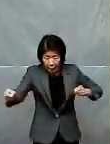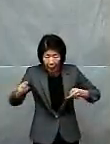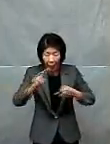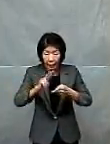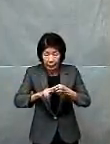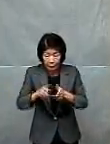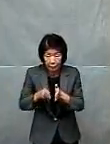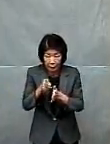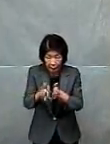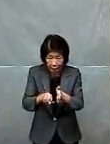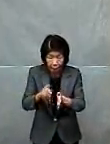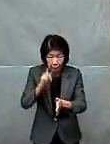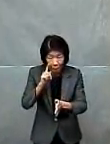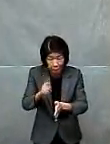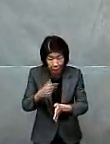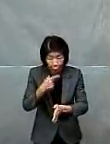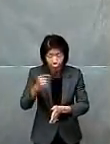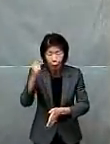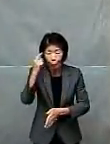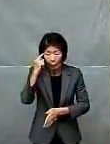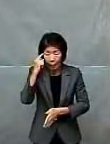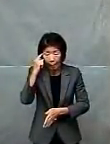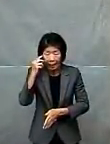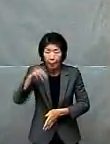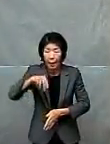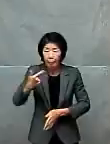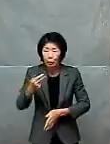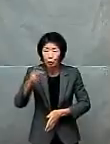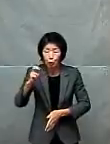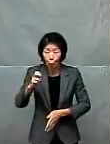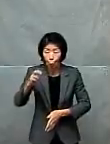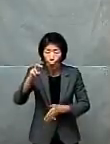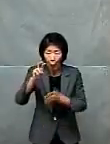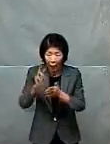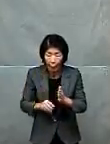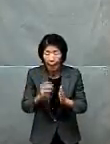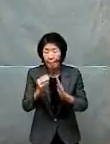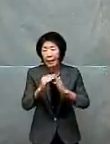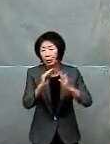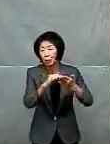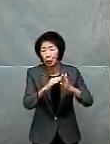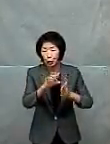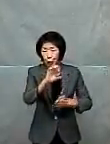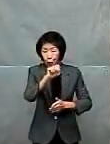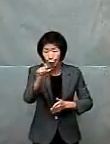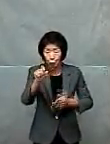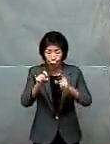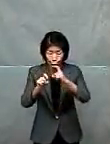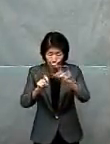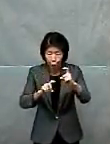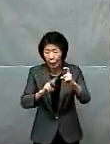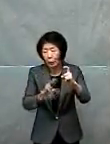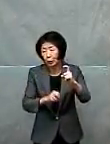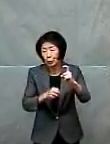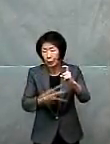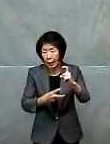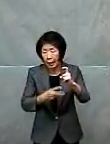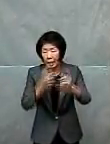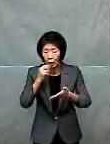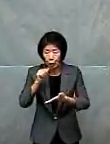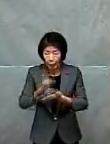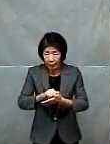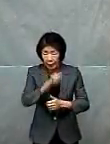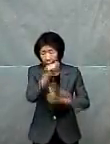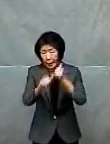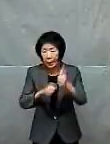きたいと思います。また真室川町では10月23日日曜日に第